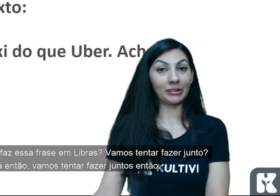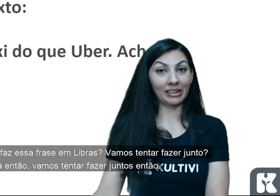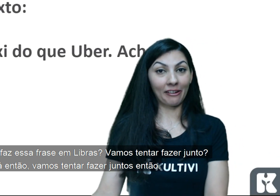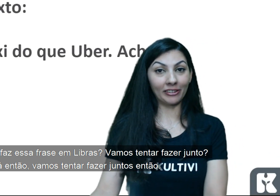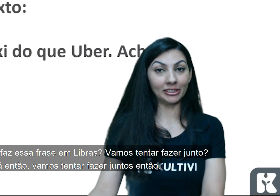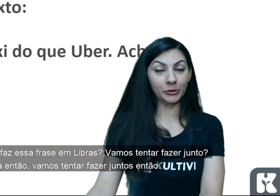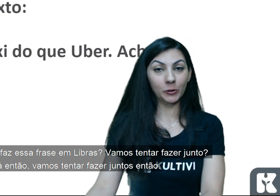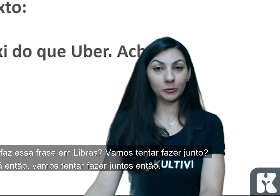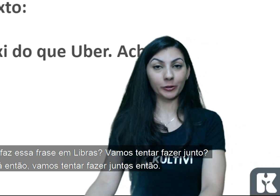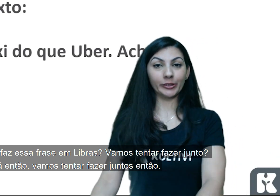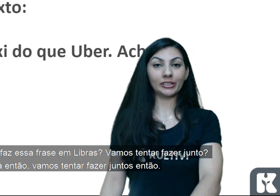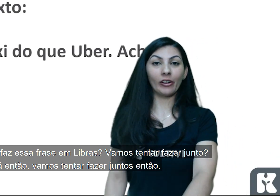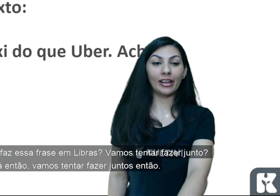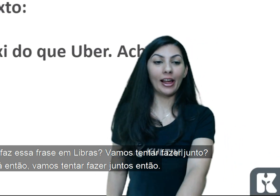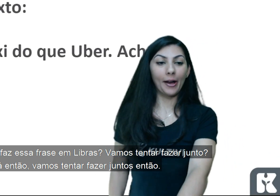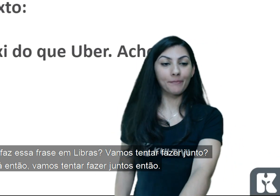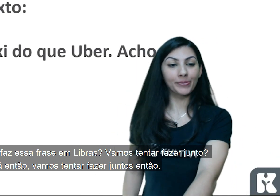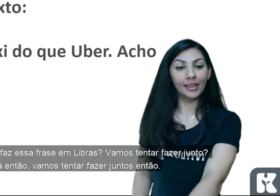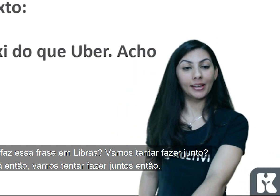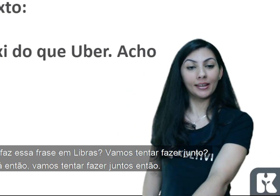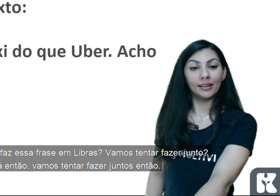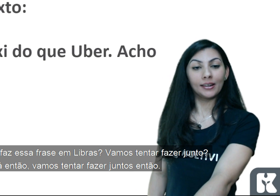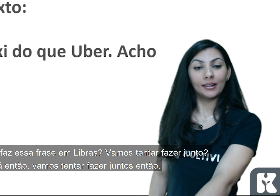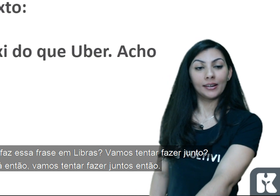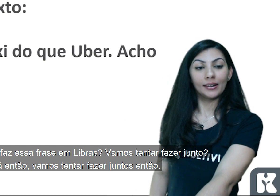Vamos tentar fazer juntos? Então, olha lá